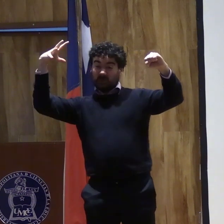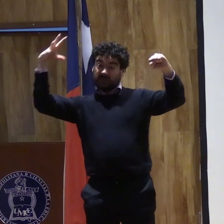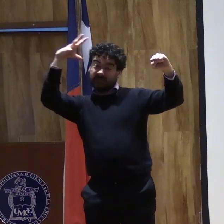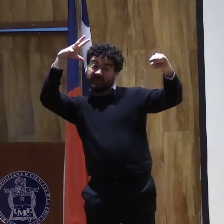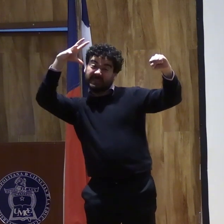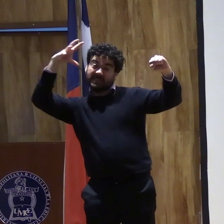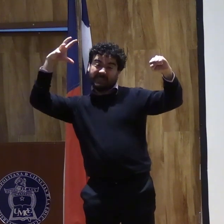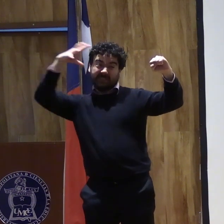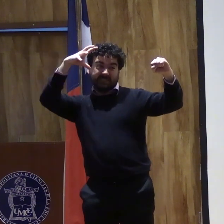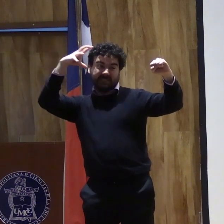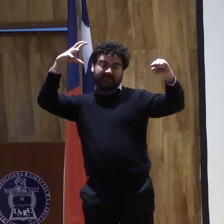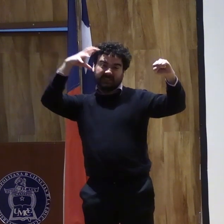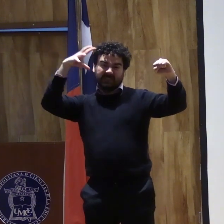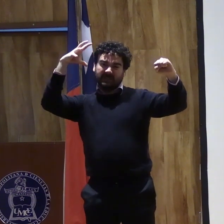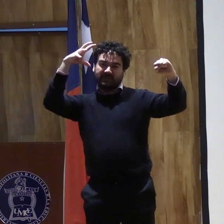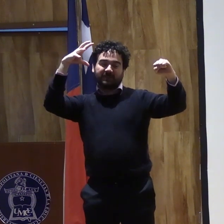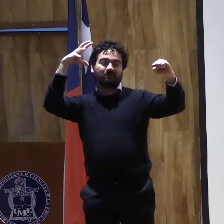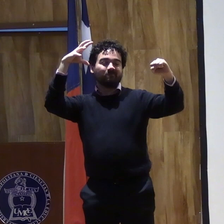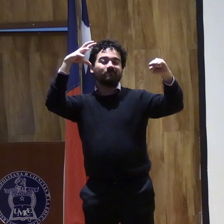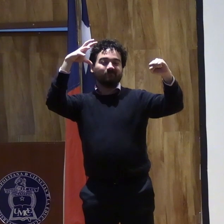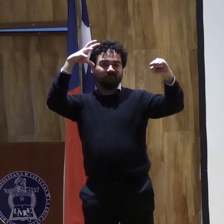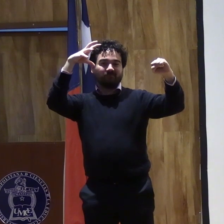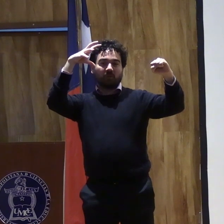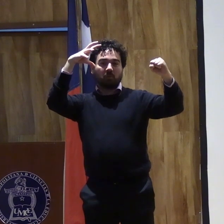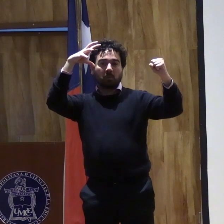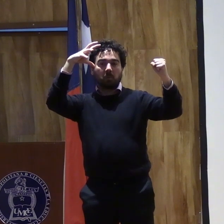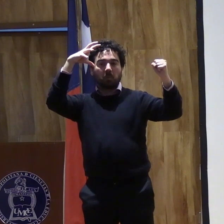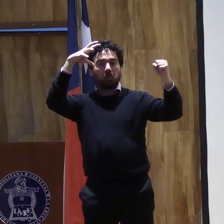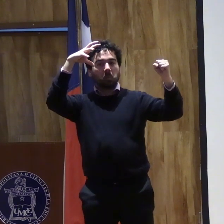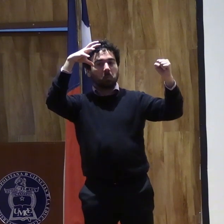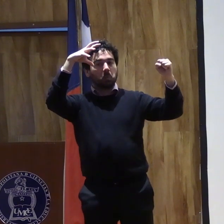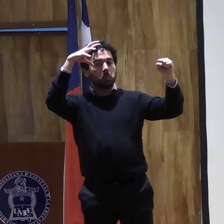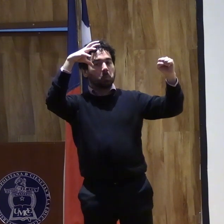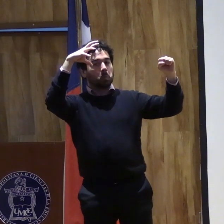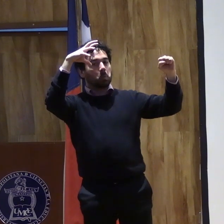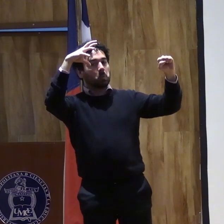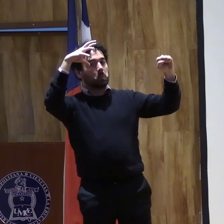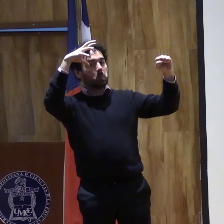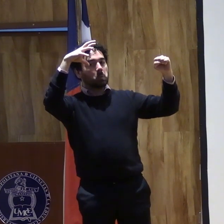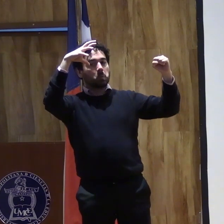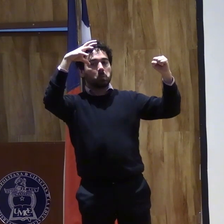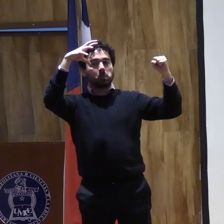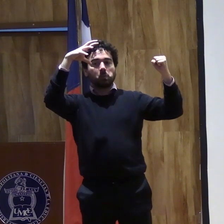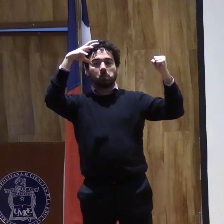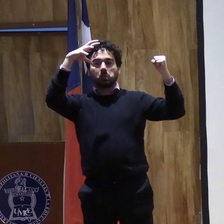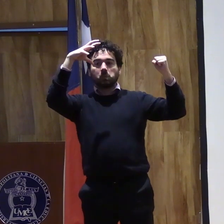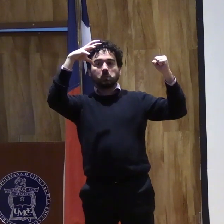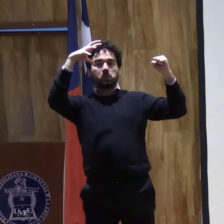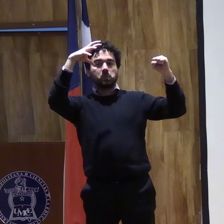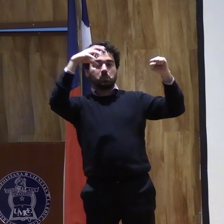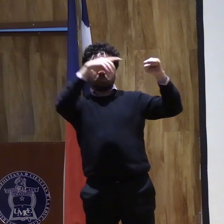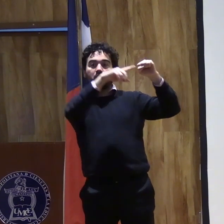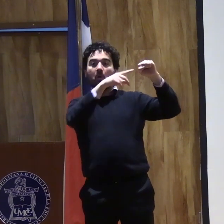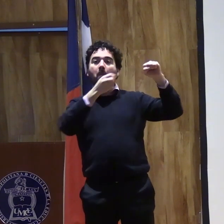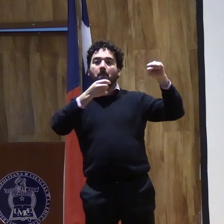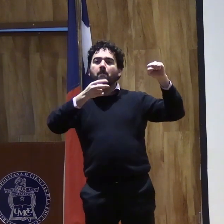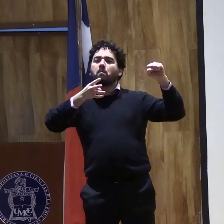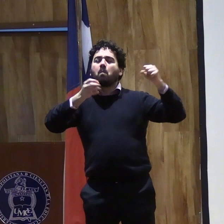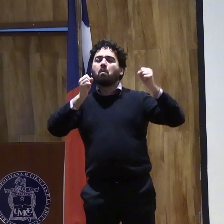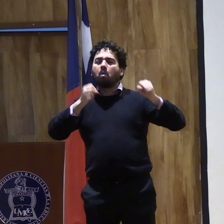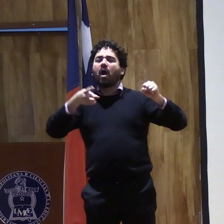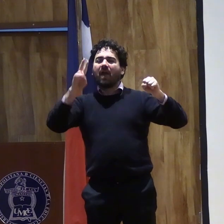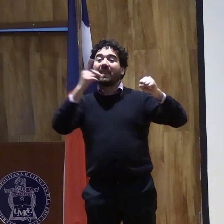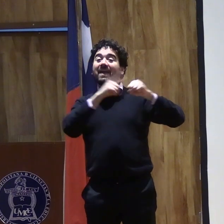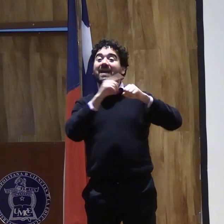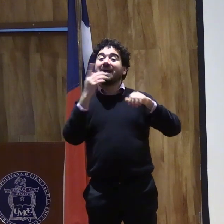La luna gira muy lentamente. Entonces le permite al sol alumbrarla durante 15 días. Y la temperatura de la